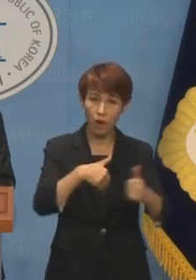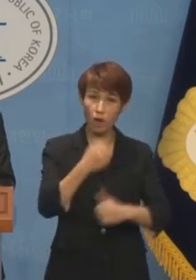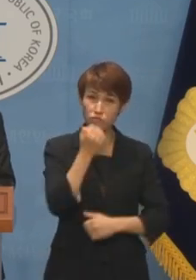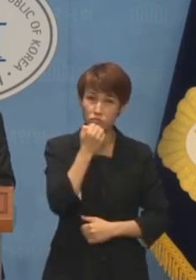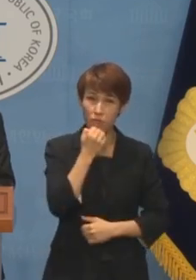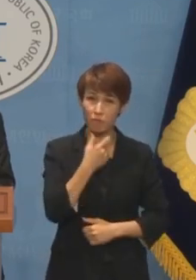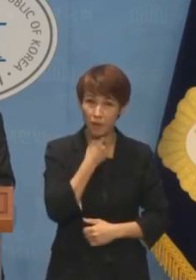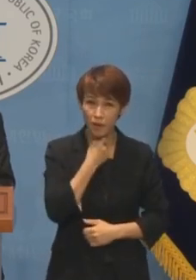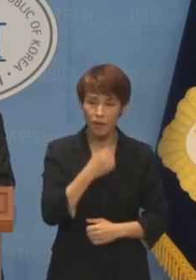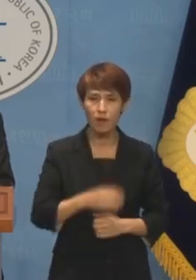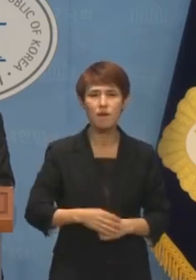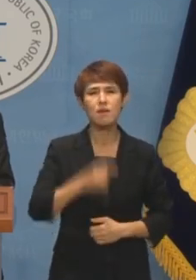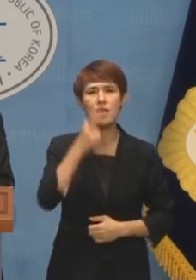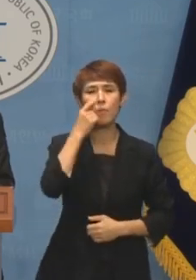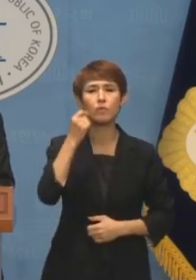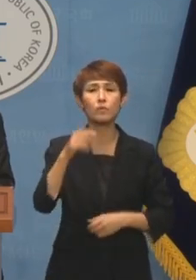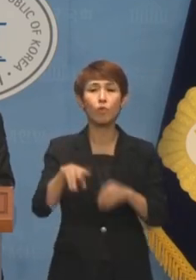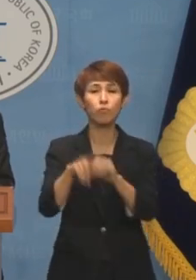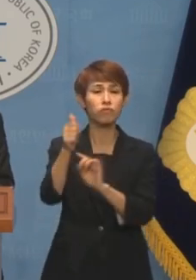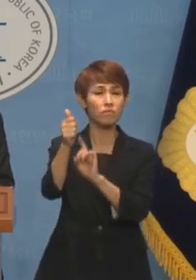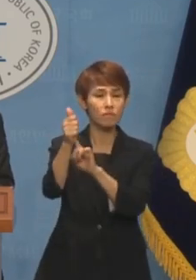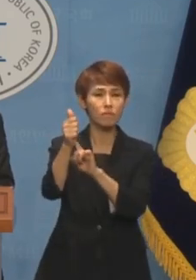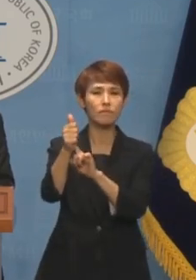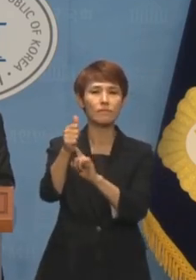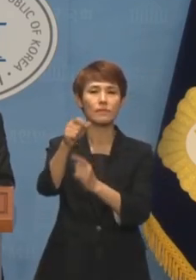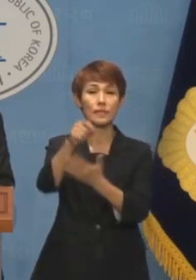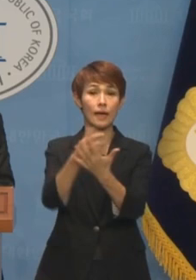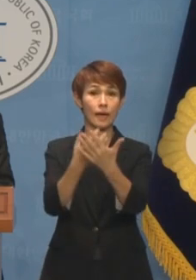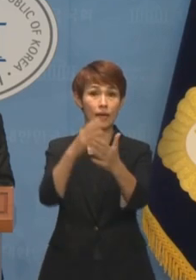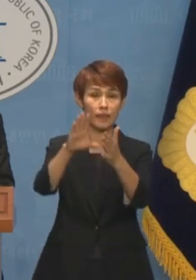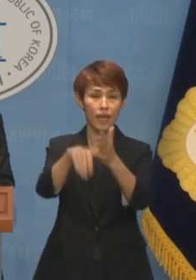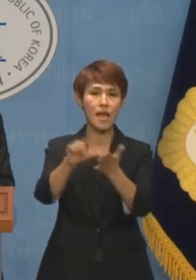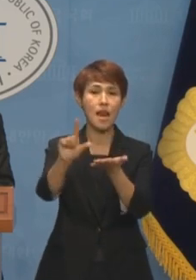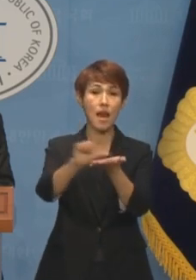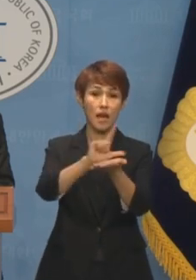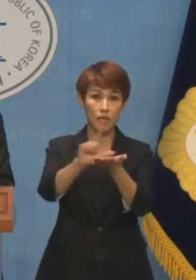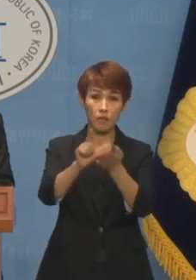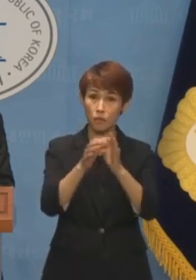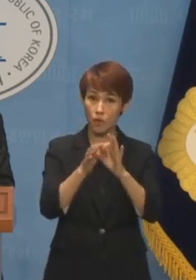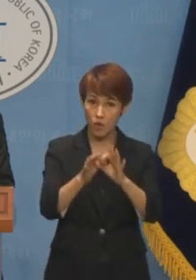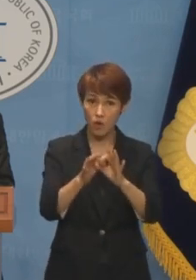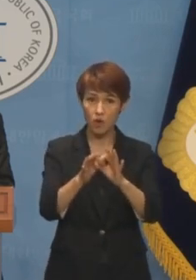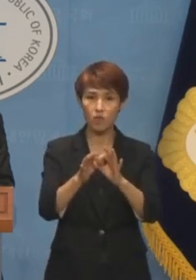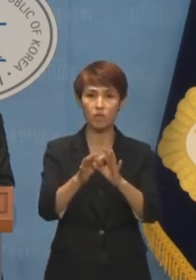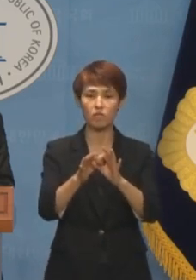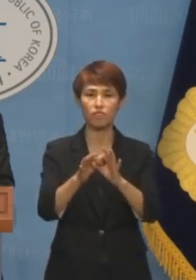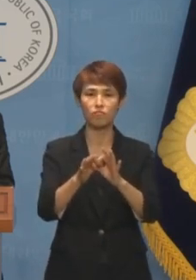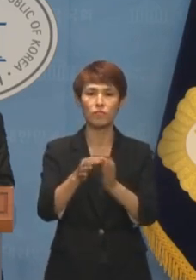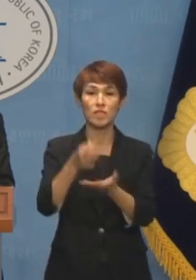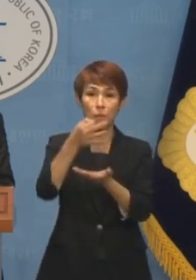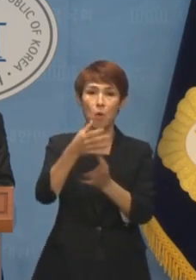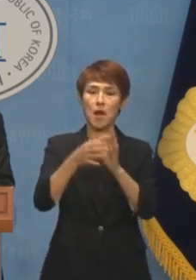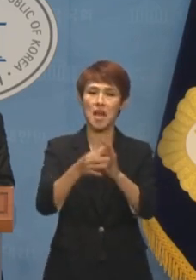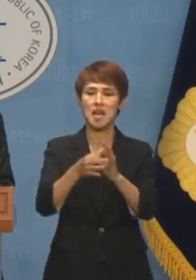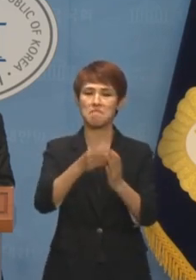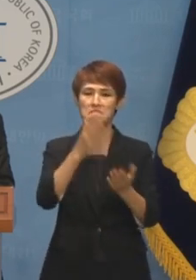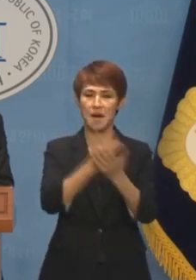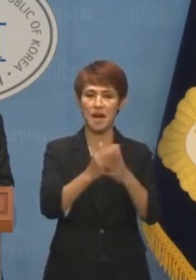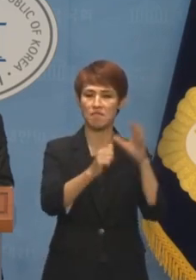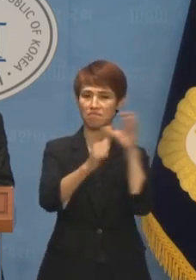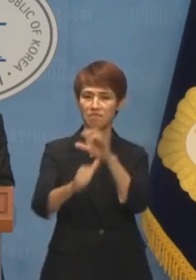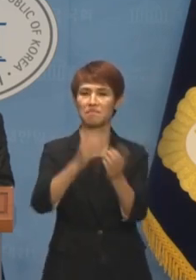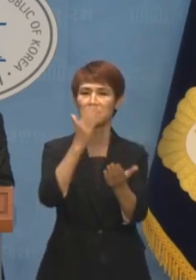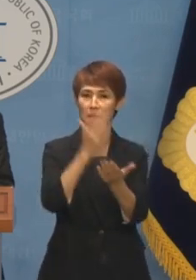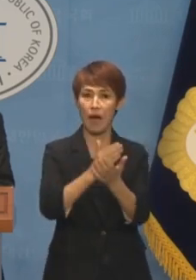일본 마스모토 총무상이 14일 기자회견을 통해 라인 야후와 관련해 지배적 자본 관계를 탈피해야 한다고